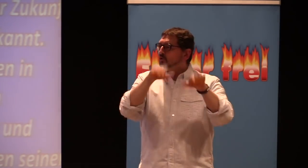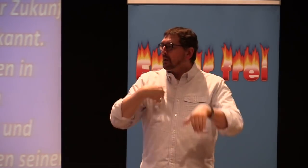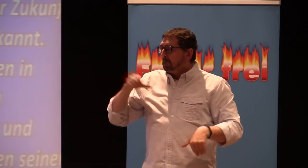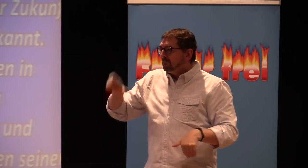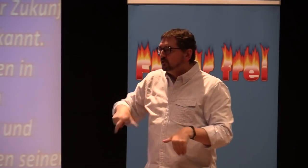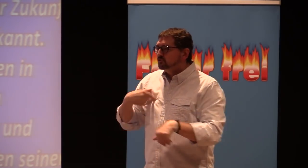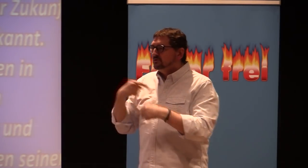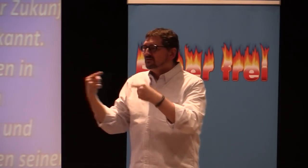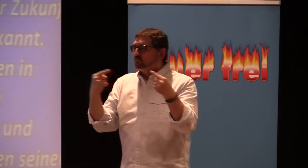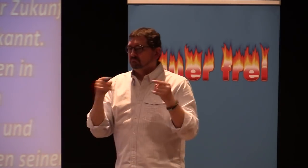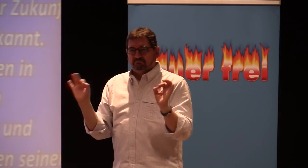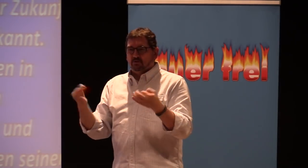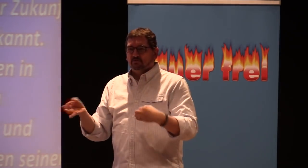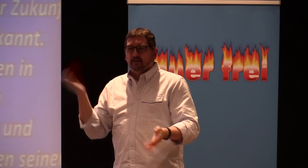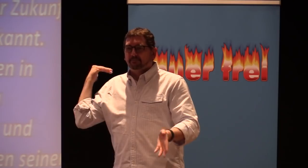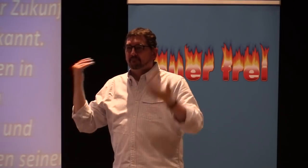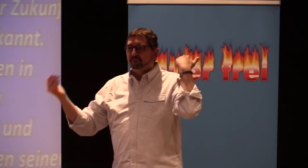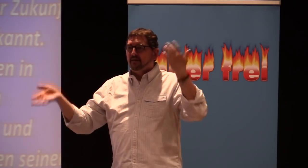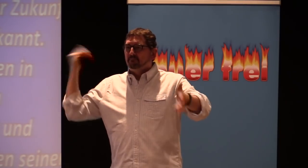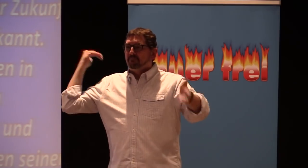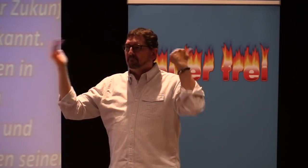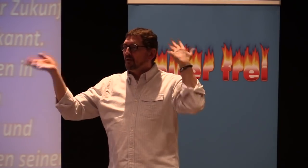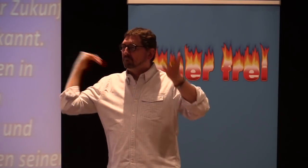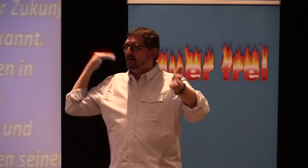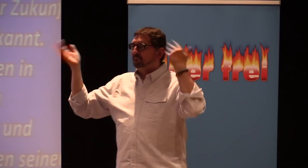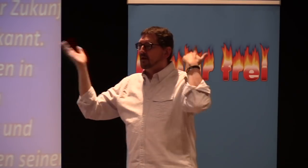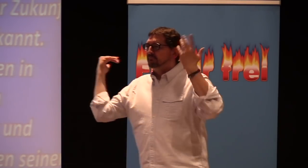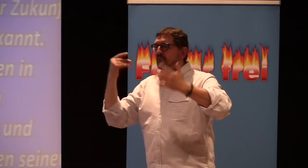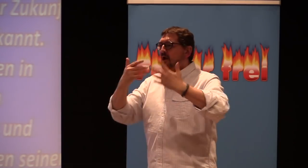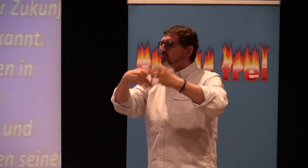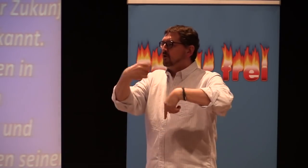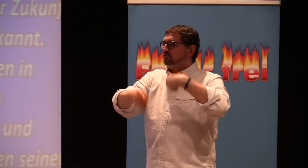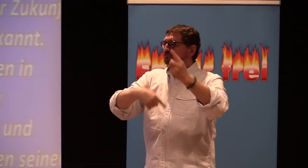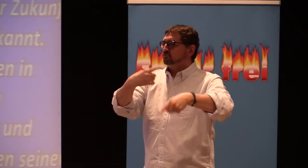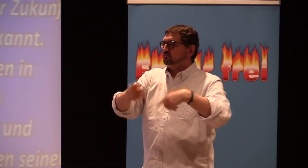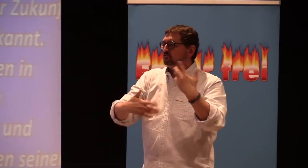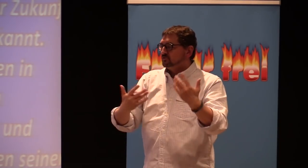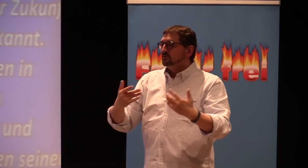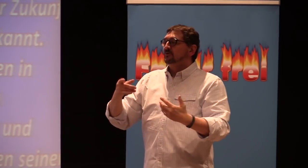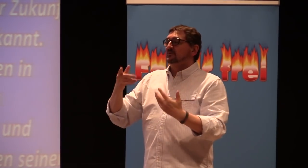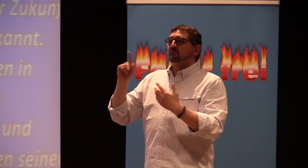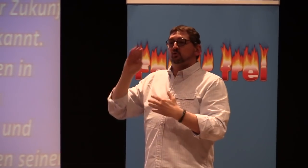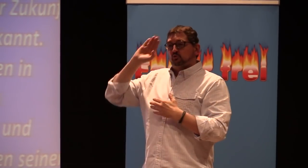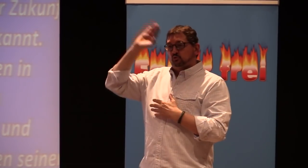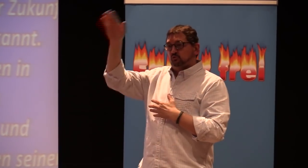dass wir dann irgendwann, wie Kevin es gerade sagte, bequem werden und merken, die Maschinen, die machen alles für